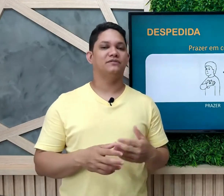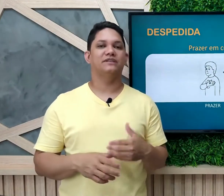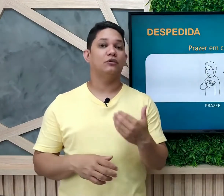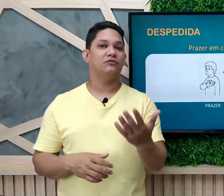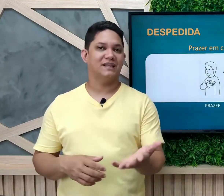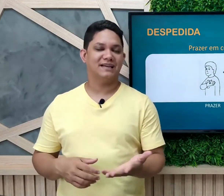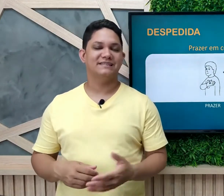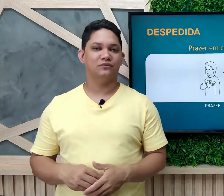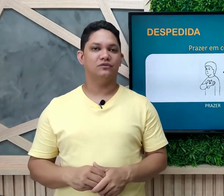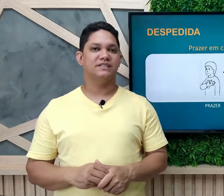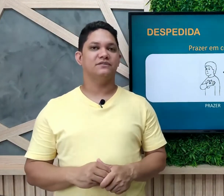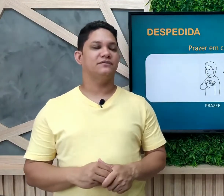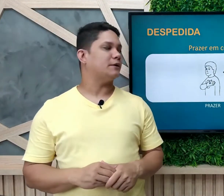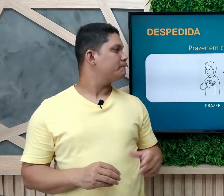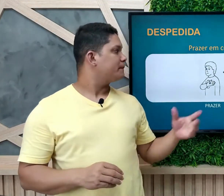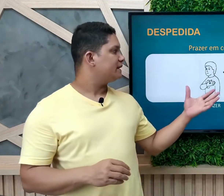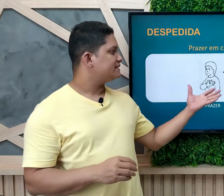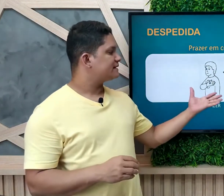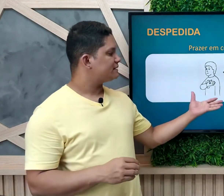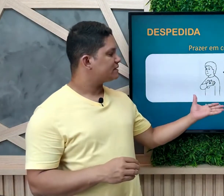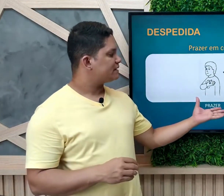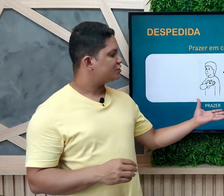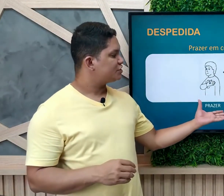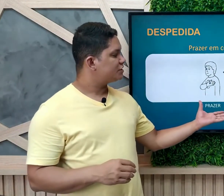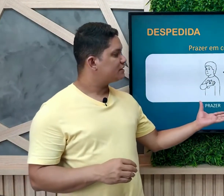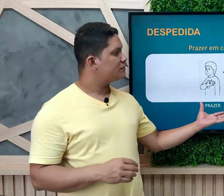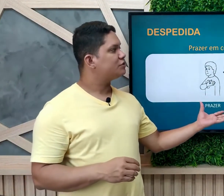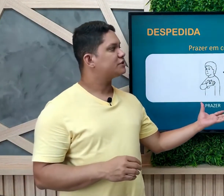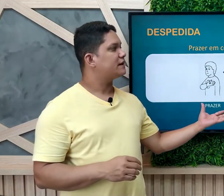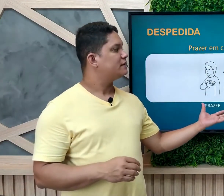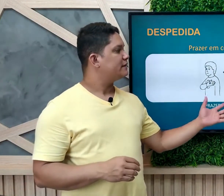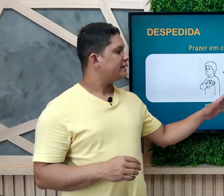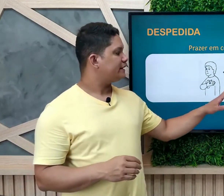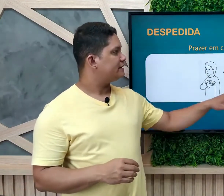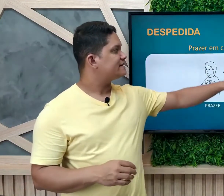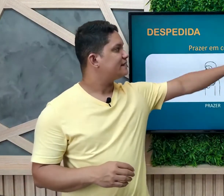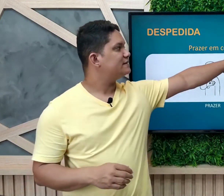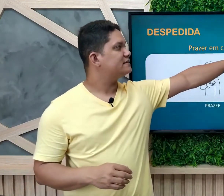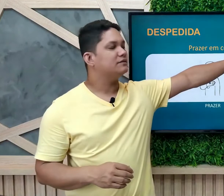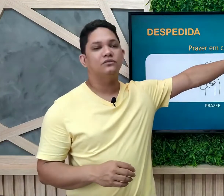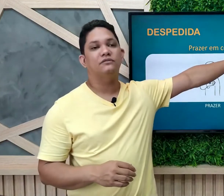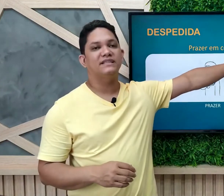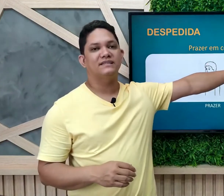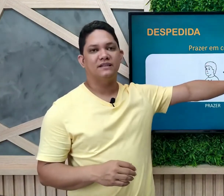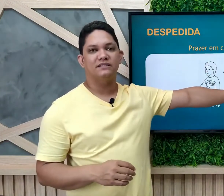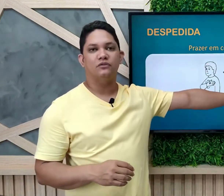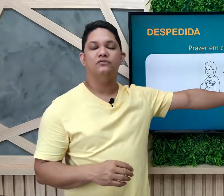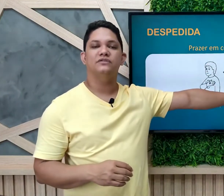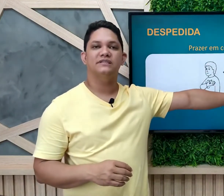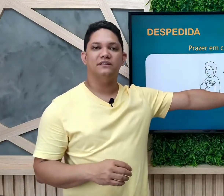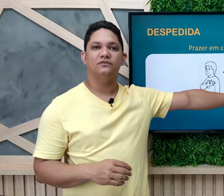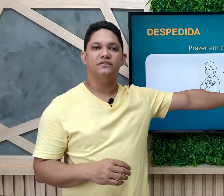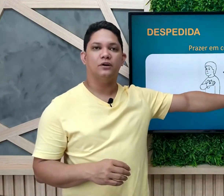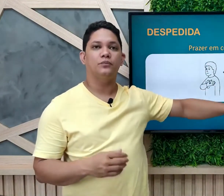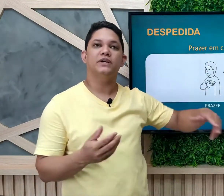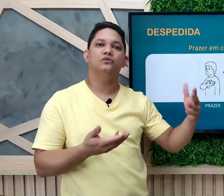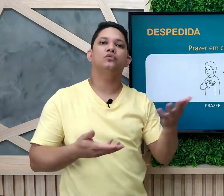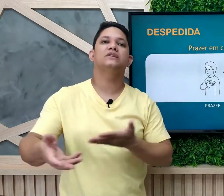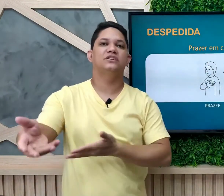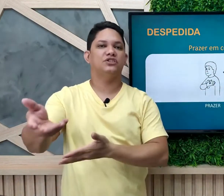final, falar sem o você no final. Nesse caso aqui a gente não está sinalizando, não vai sinalizar o você no final, porque no contexto a